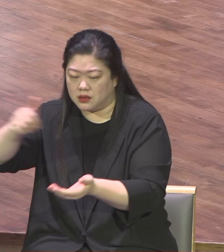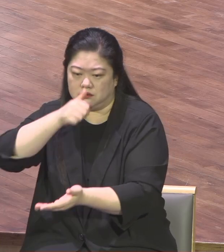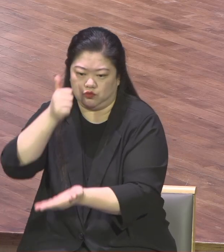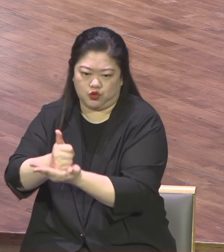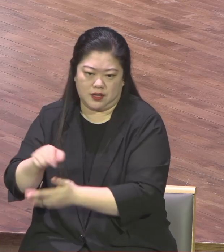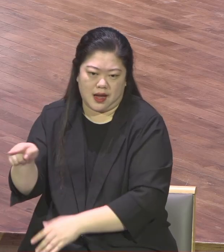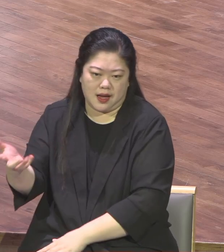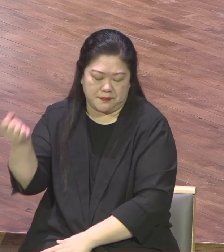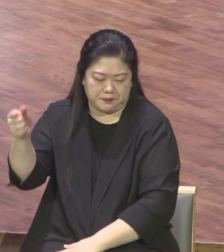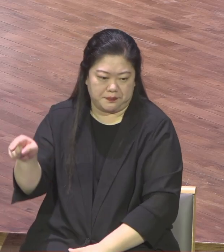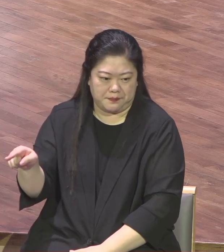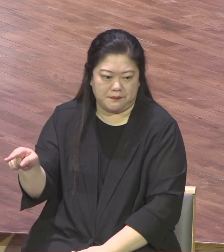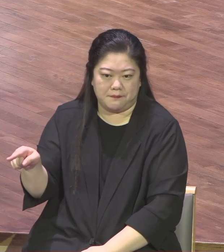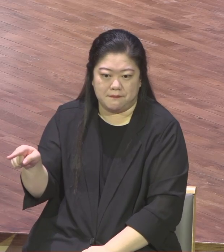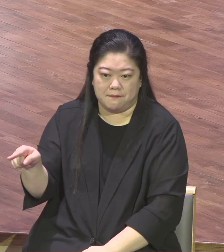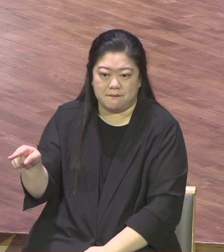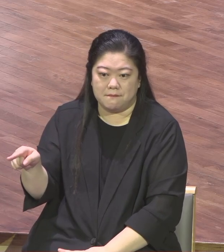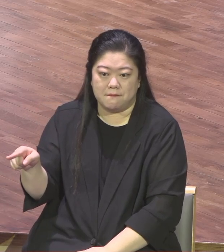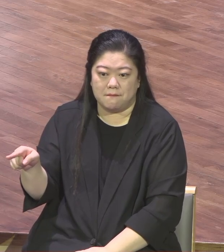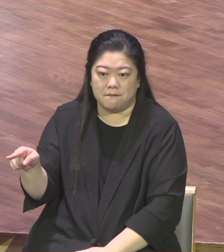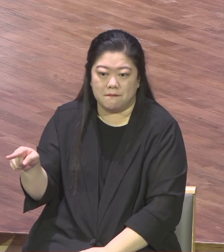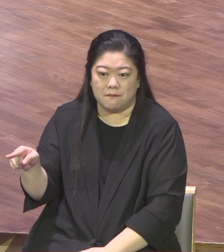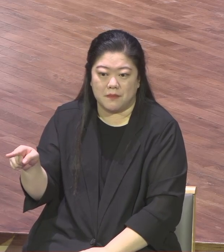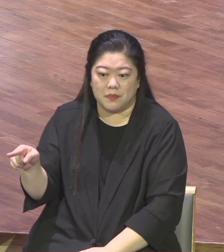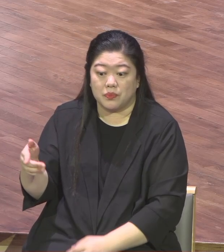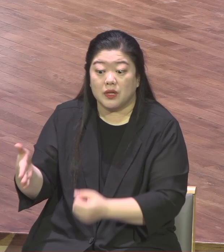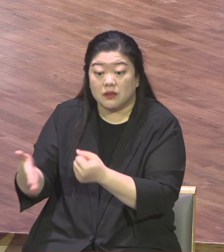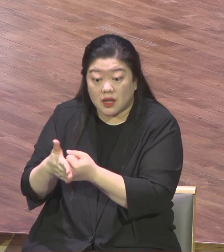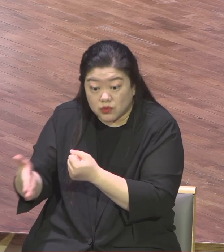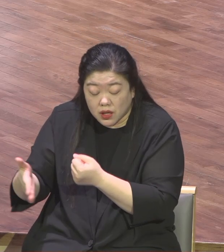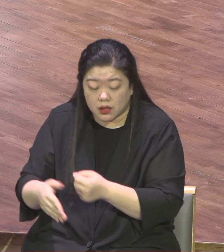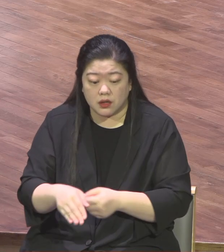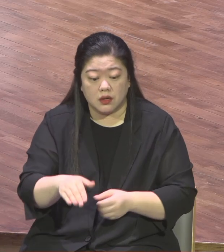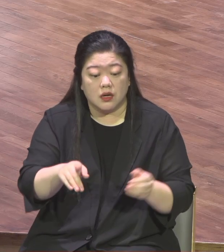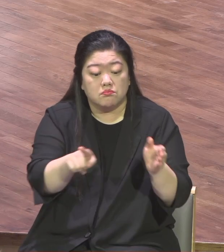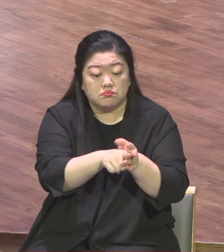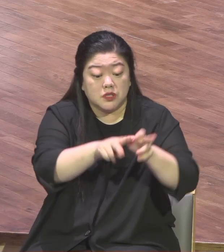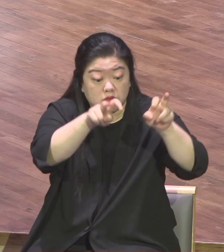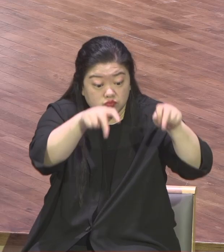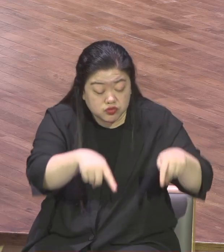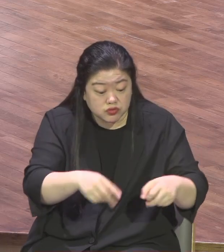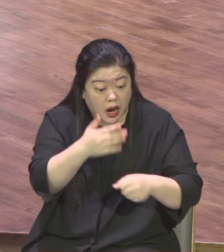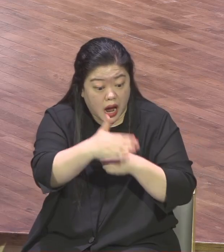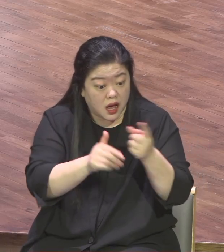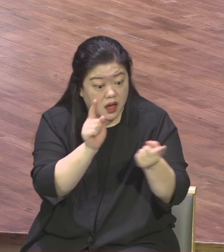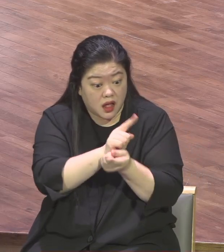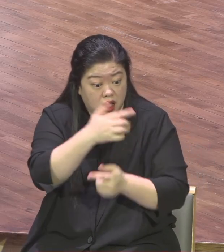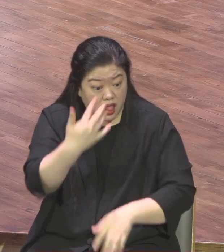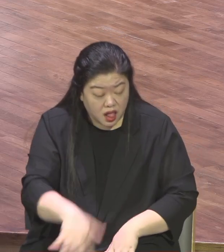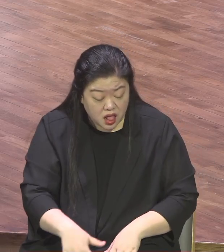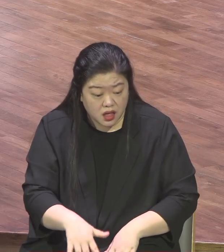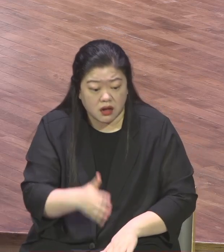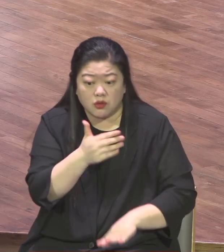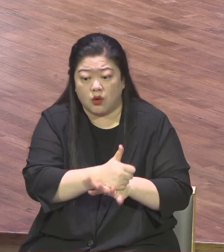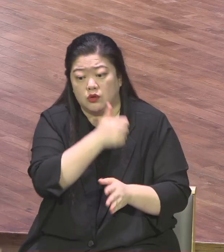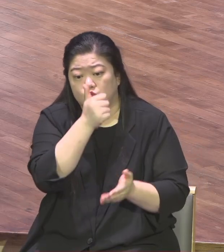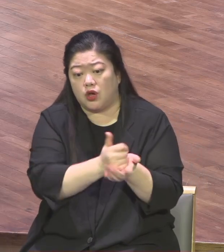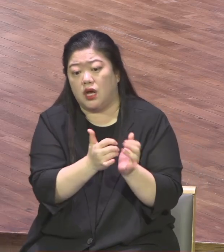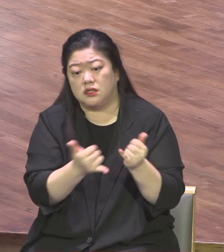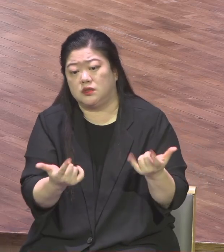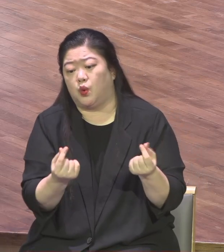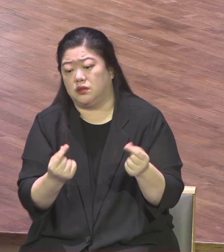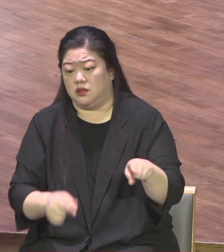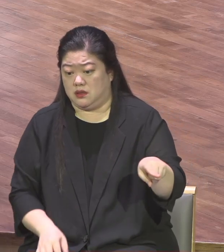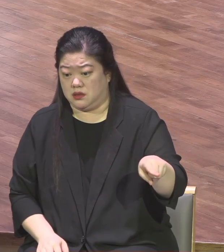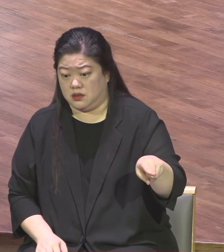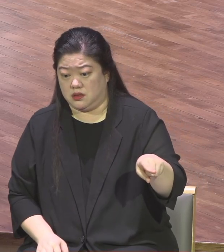그러니까 하나님을 떠난 사람, 하나님과 만나지 못하니까 예배 안 되지요. 예배 안 드리지요. 모르죠, 예배가 뭔지도.